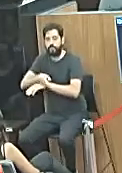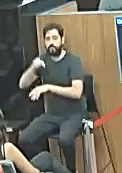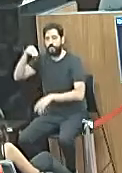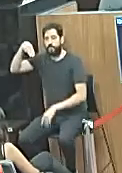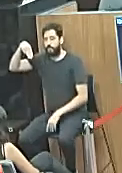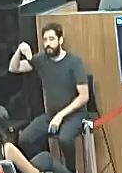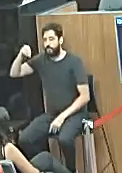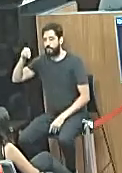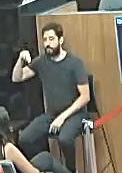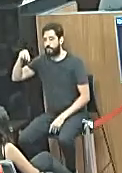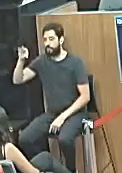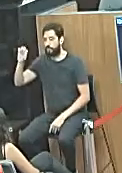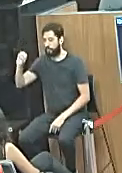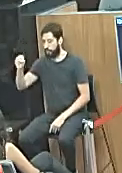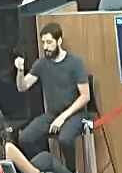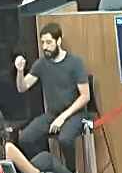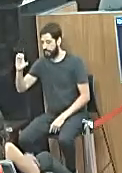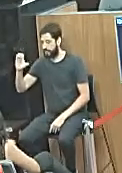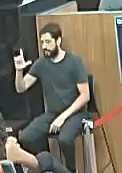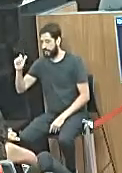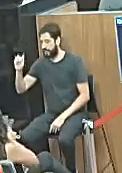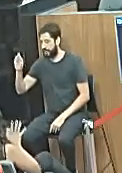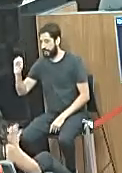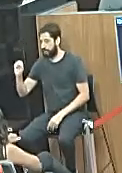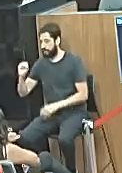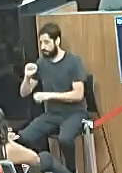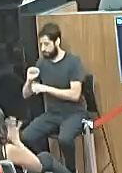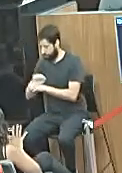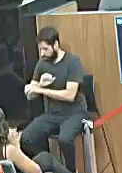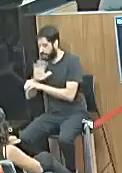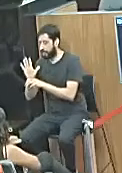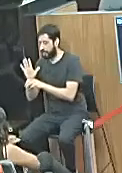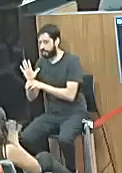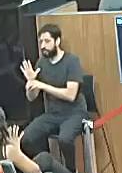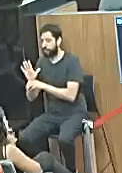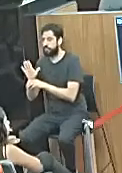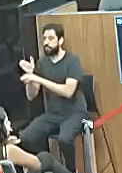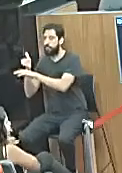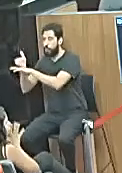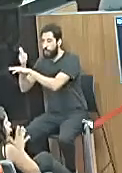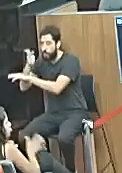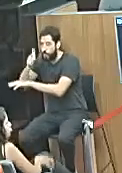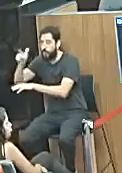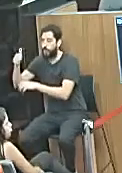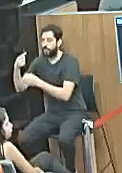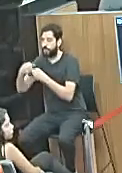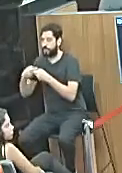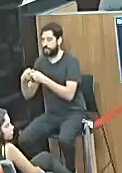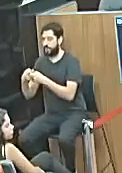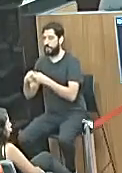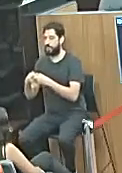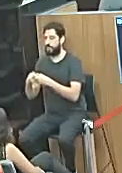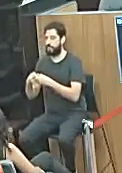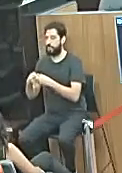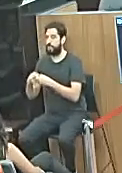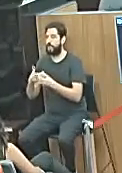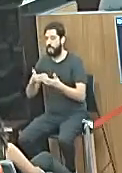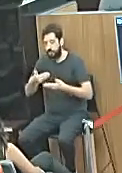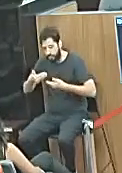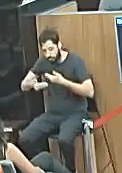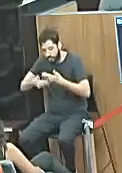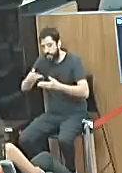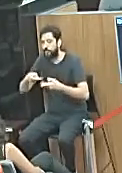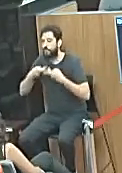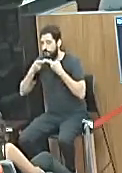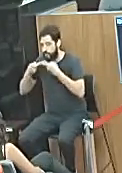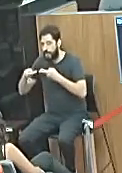uma belíssima reunião ouvimos várias cidades com de correr aqui eu vou falar pra vocês quantas